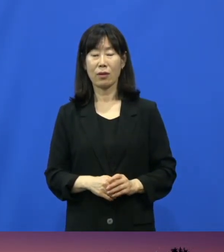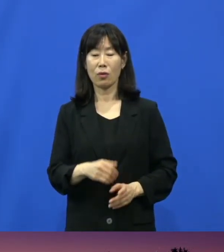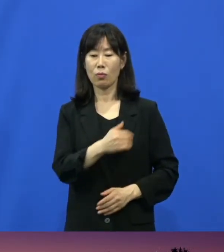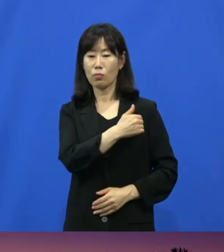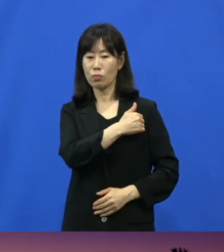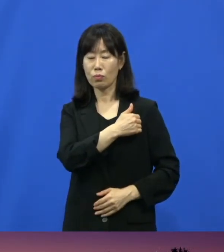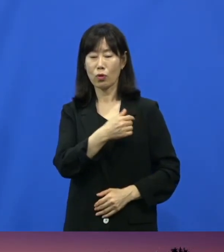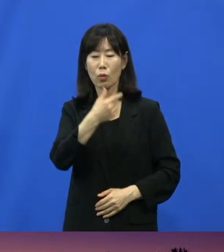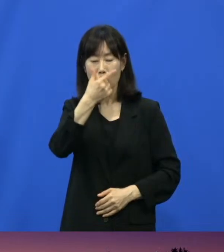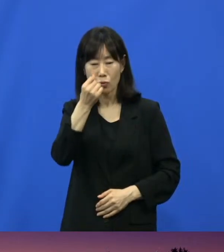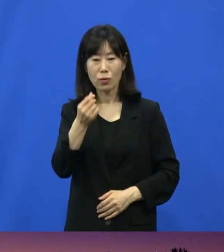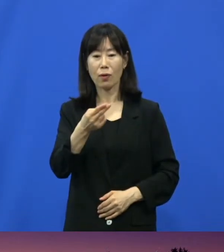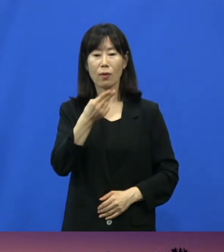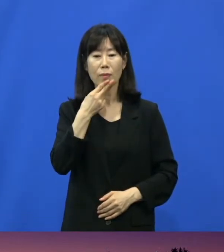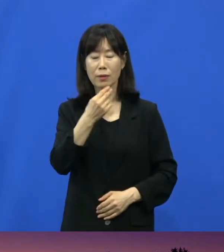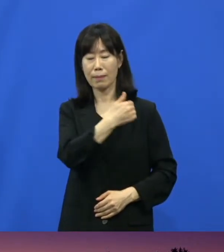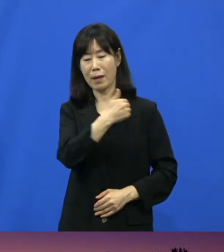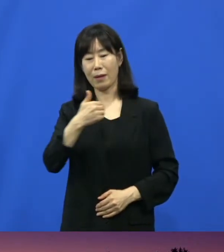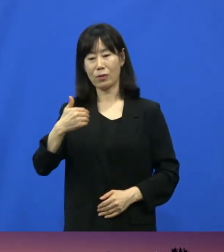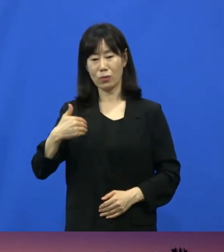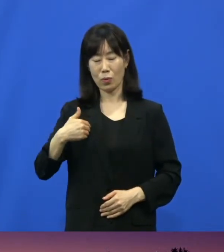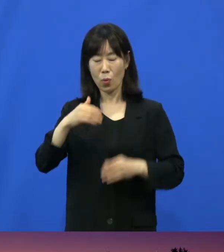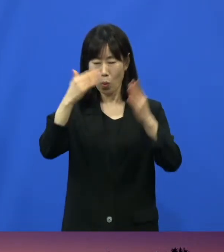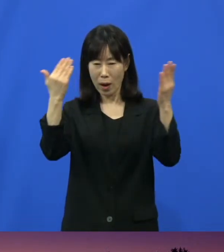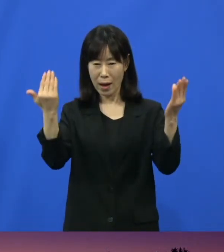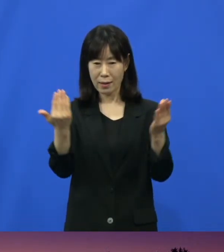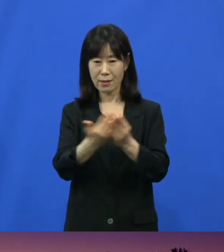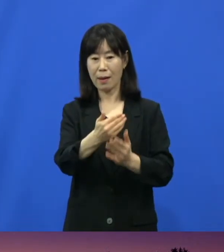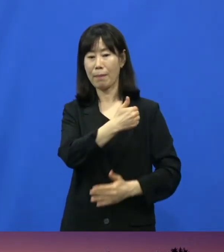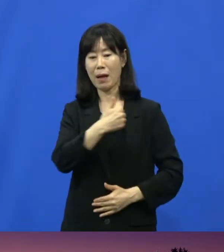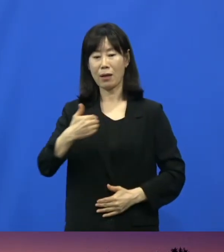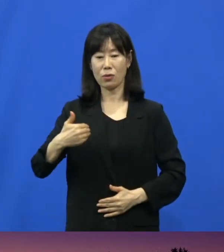어떤 것으로도 내가 모자라지 않는